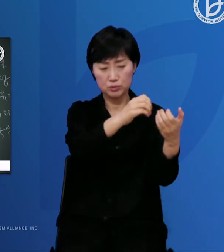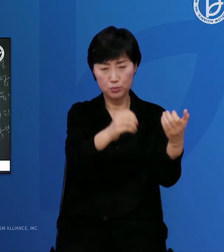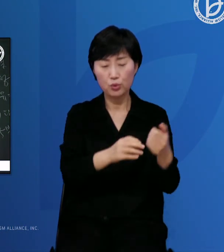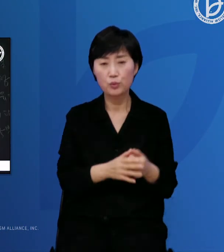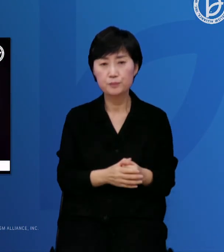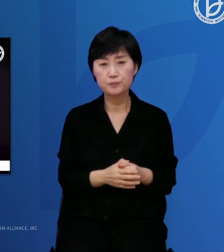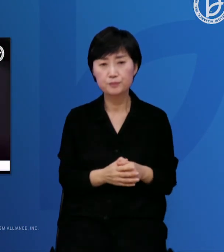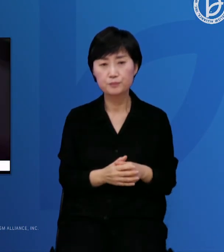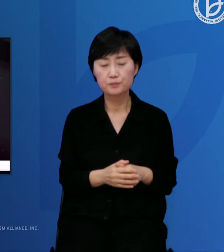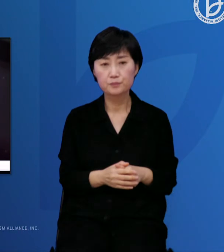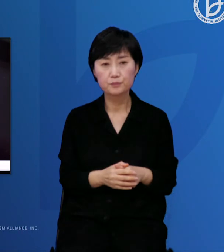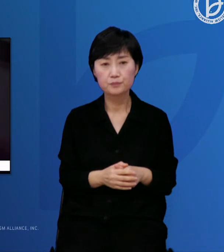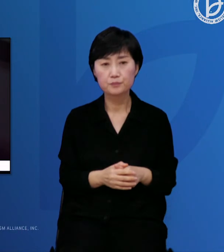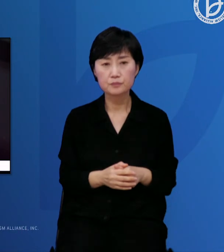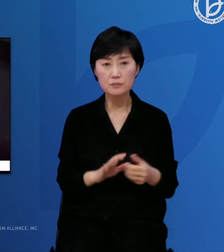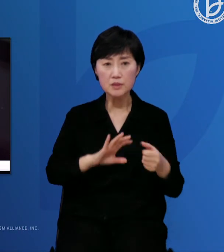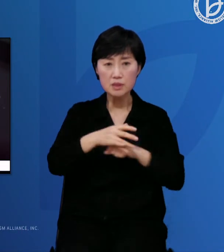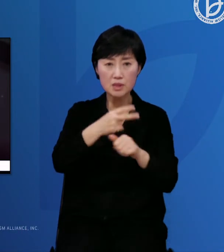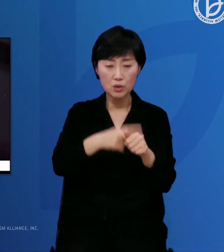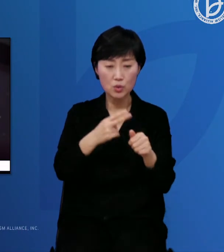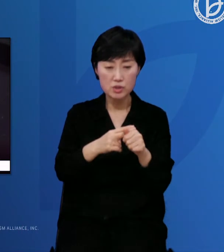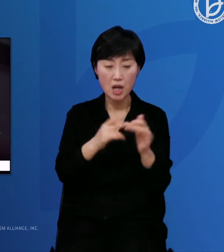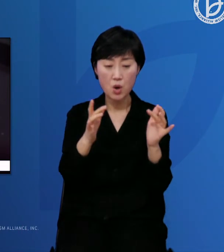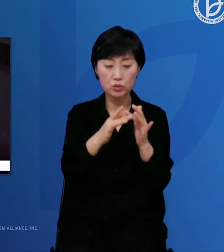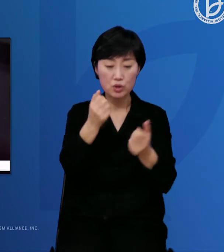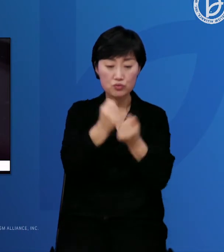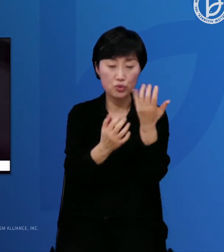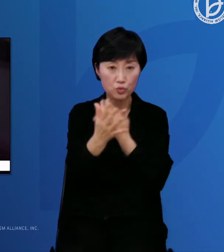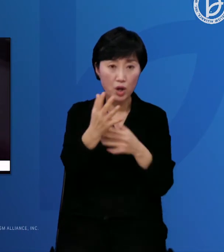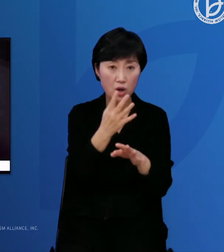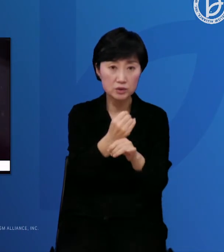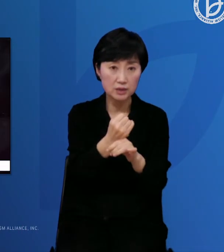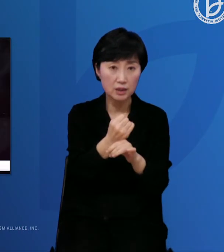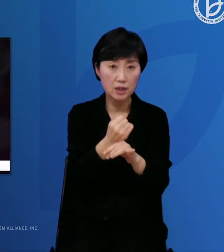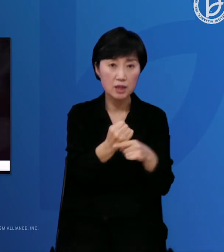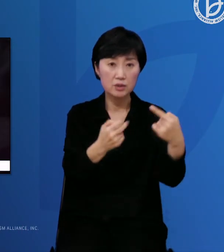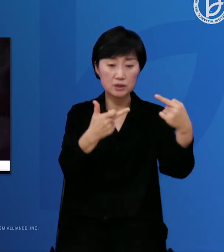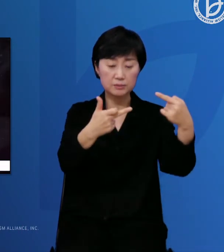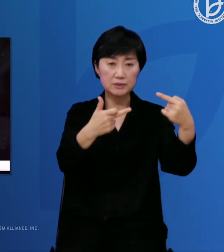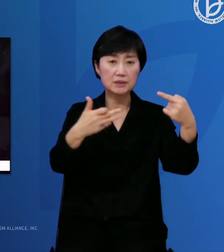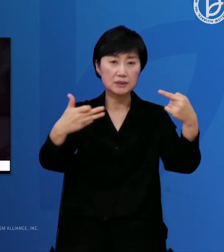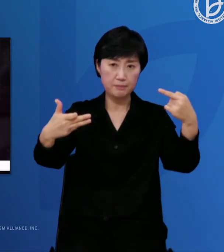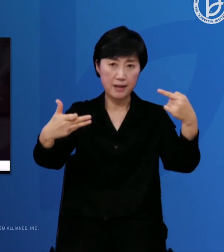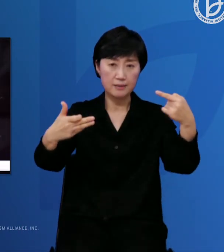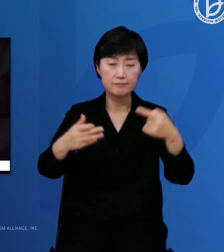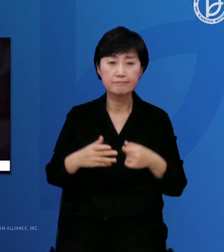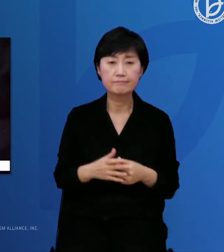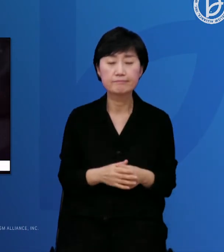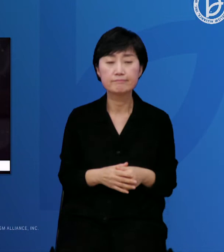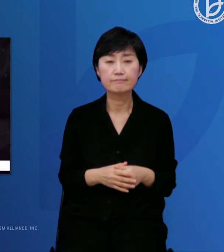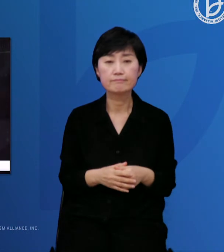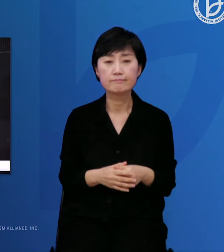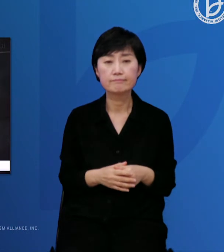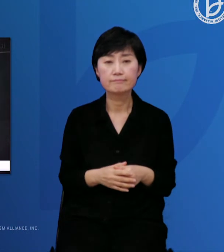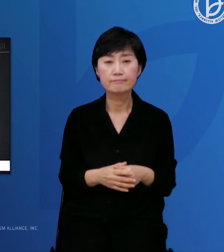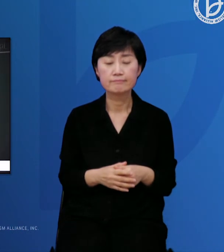교사예요. 세계 교사 온라인 수련회 1월 17일 18일 세 가지 책임.